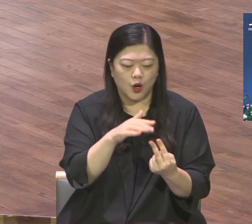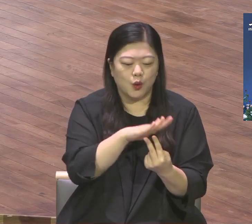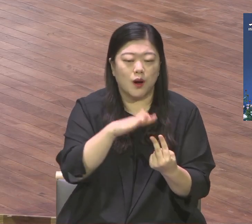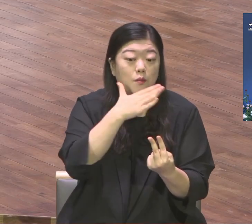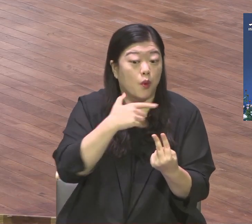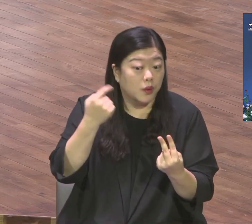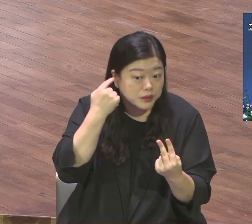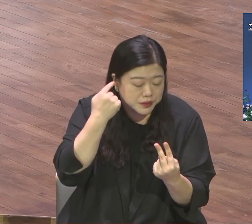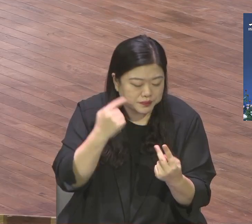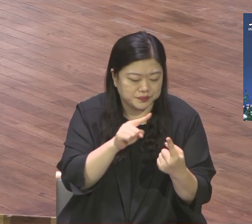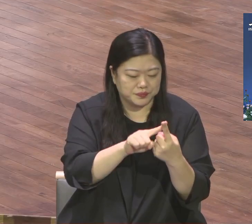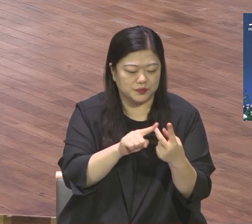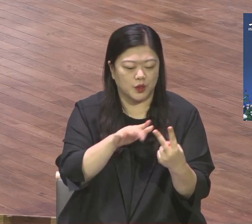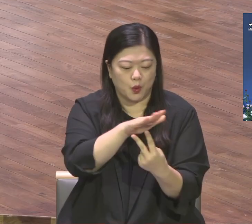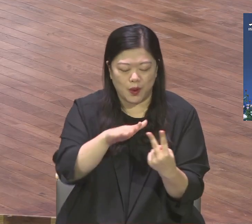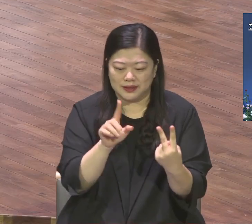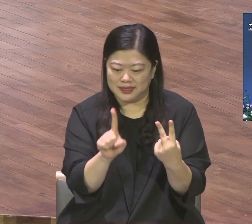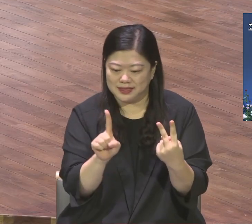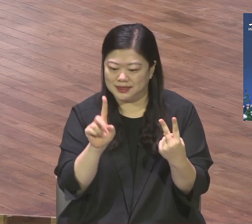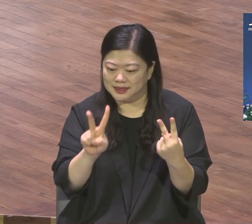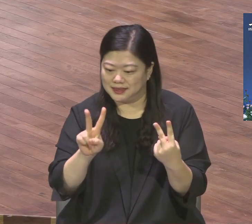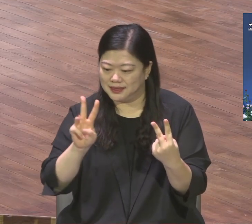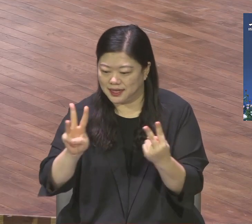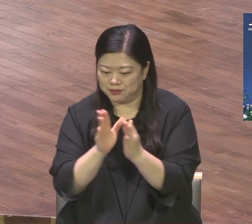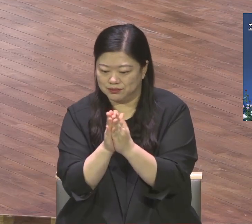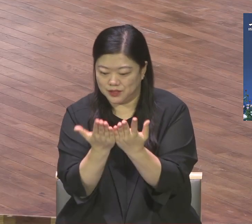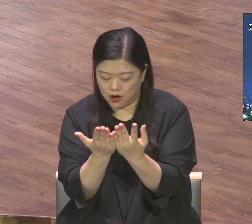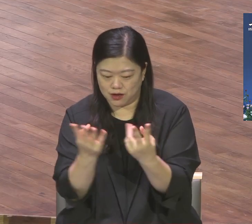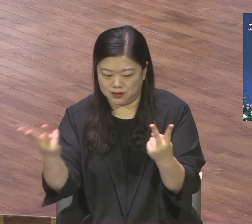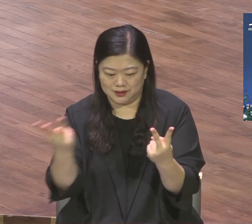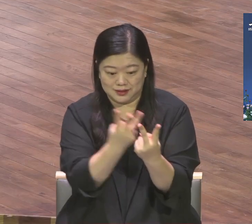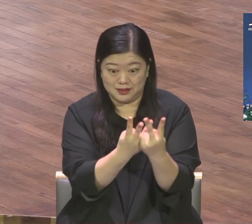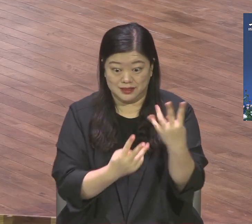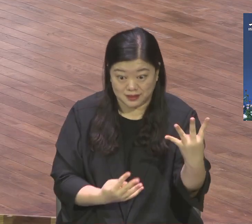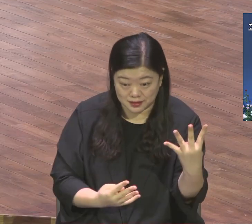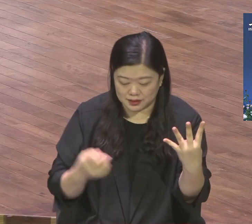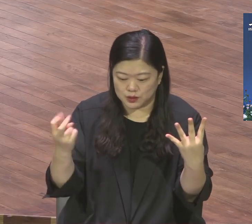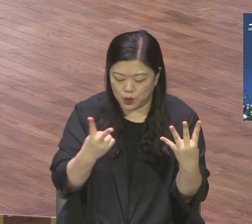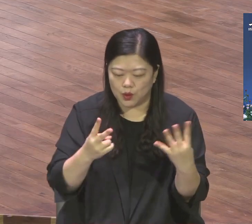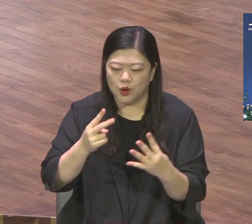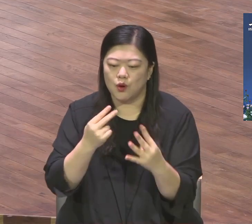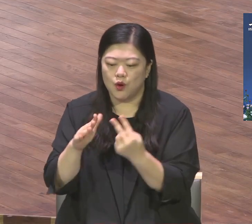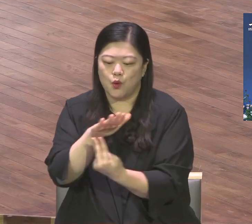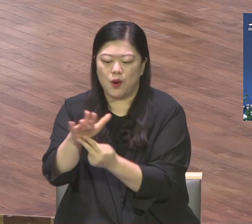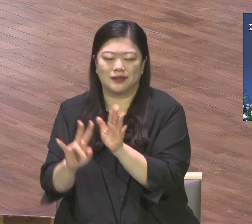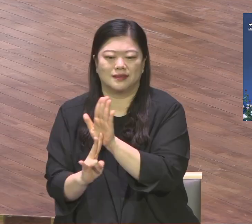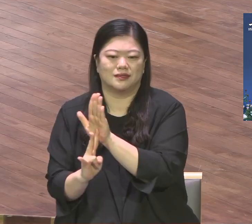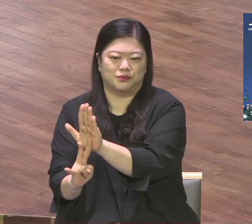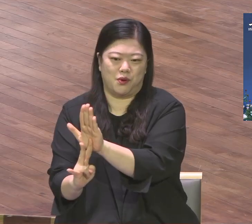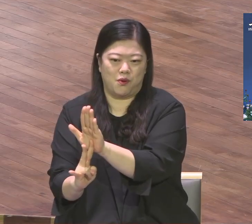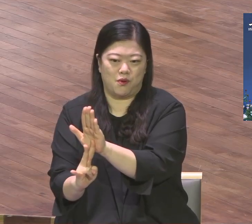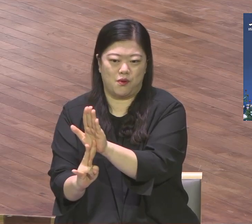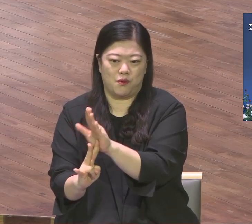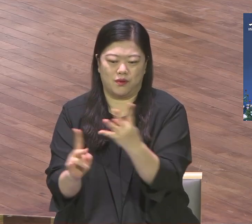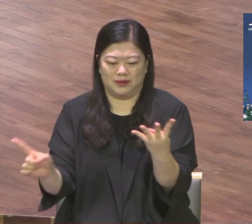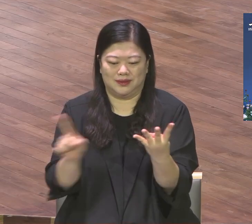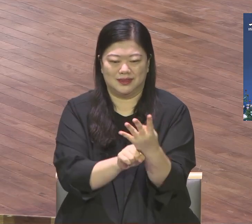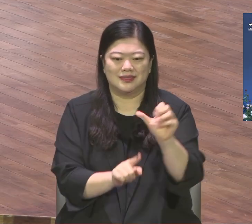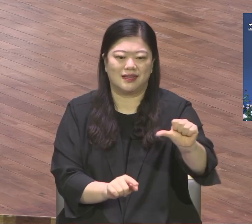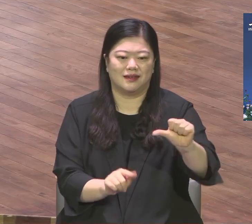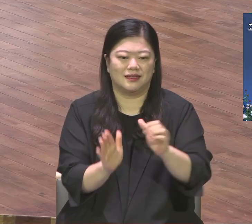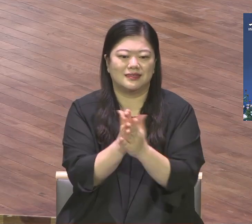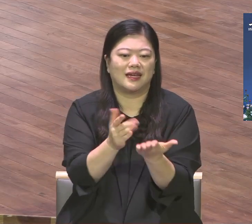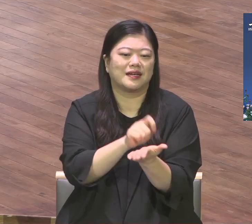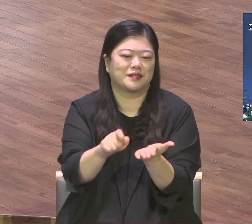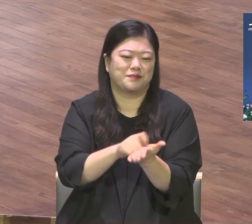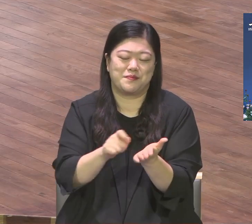그렇게 기록했습니다. 요한 복음은 새가족들이 맨 처음에 예수 믿고 성경 읽고 싶을 때